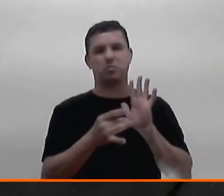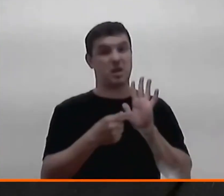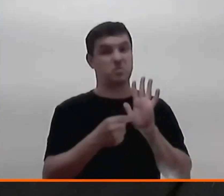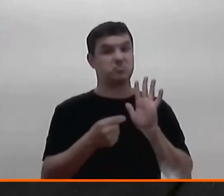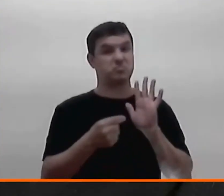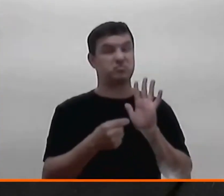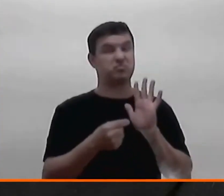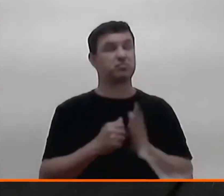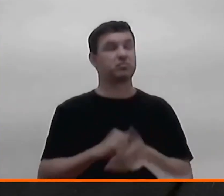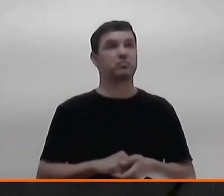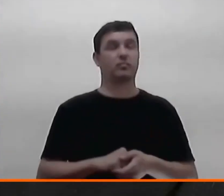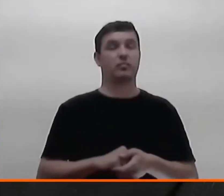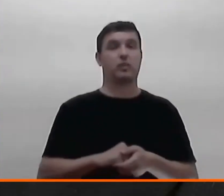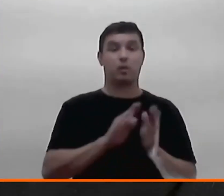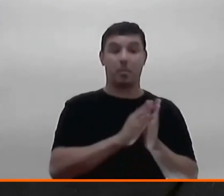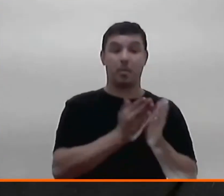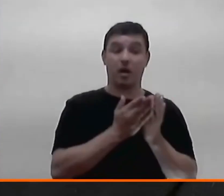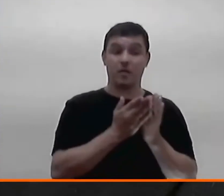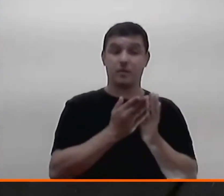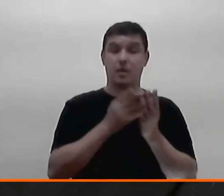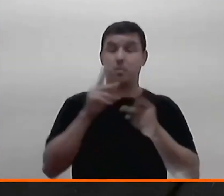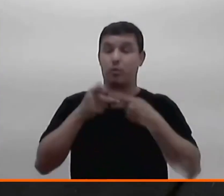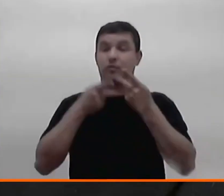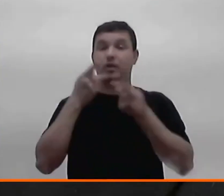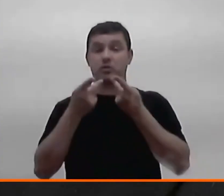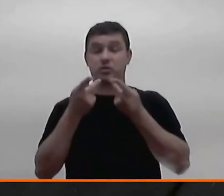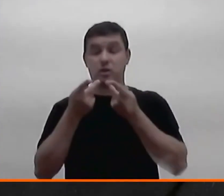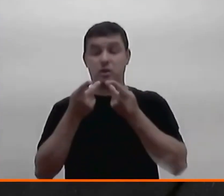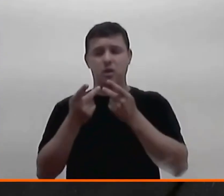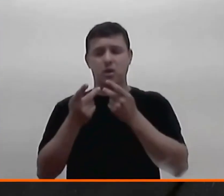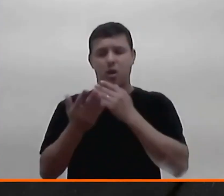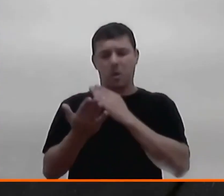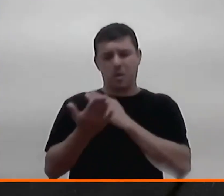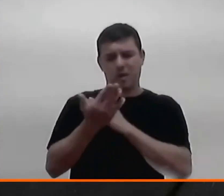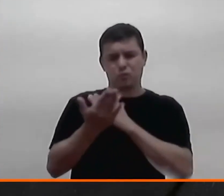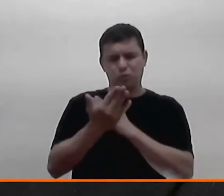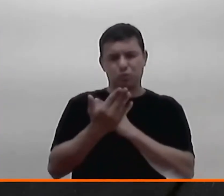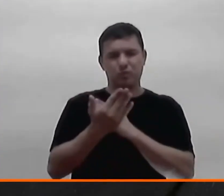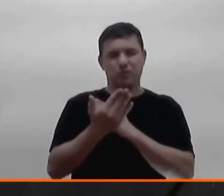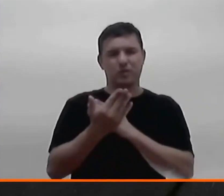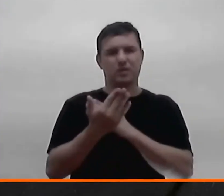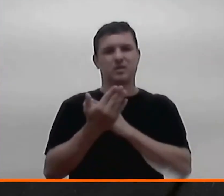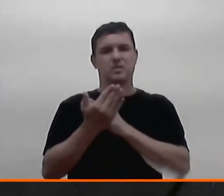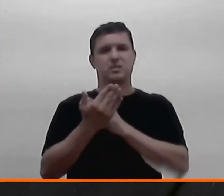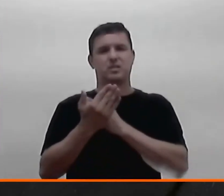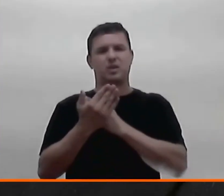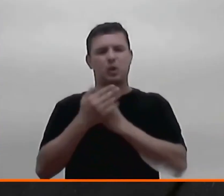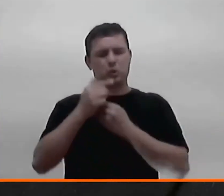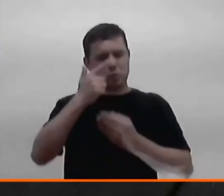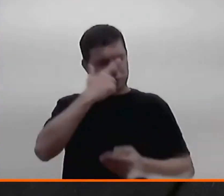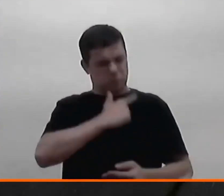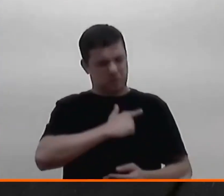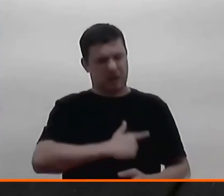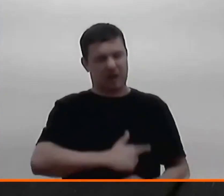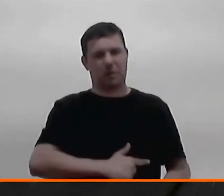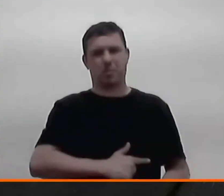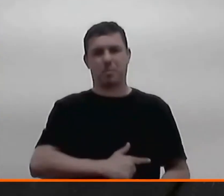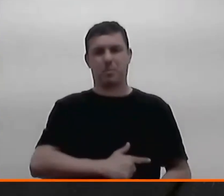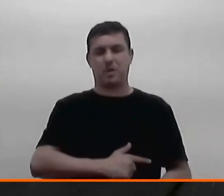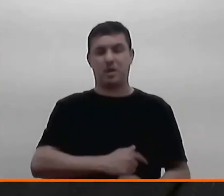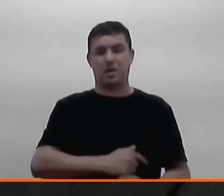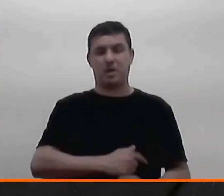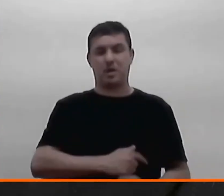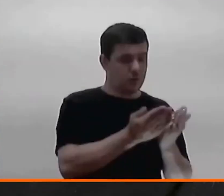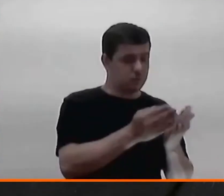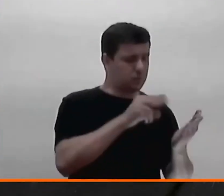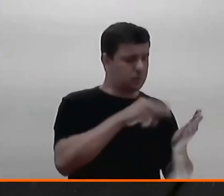palavra profética, essa palavra nos lava, né? Tira e nos mostra a luz, né,